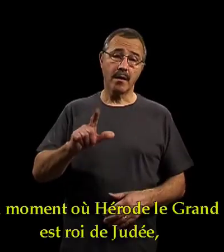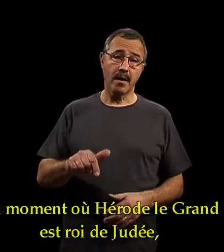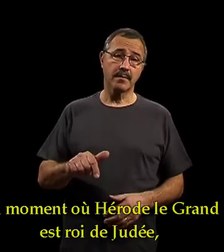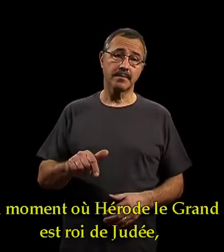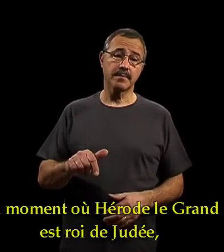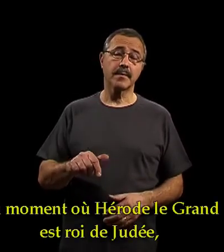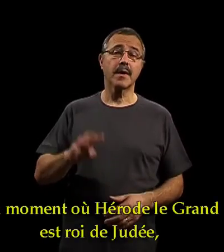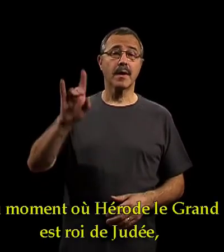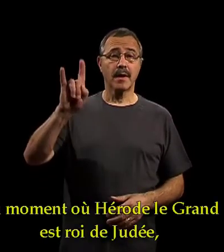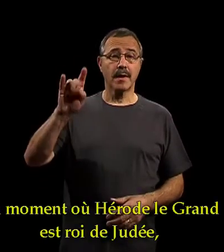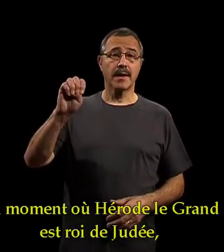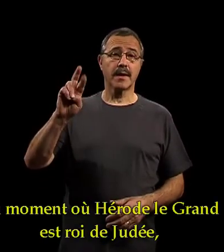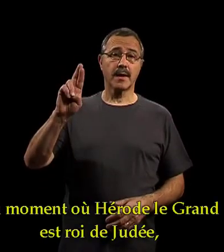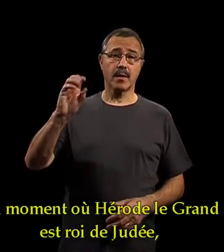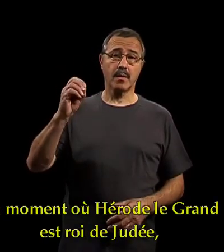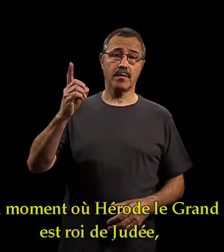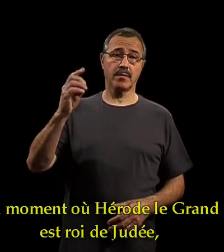Au moment où Hérode le Grand est roi de Judée,